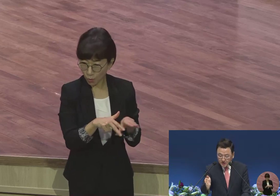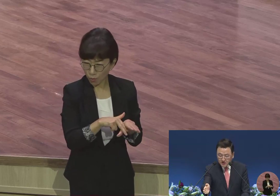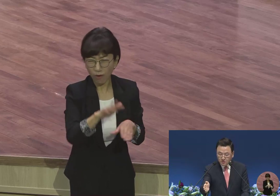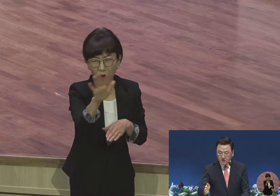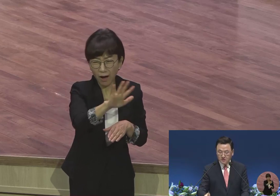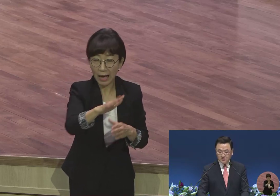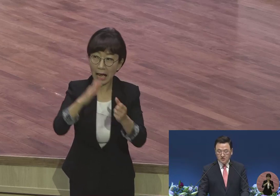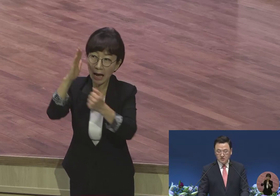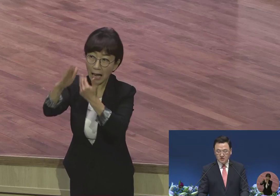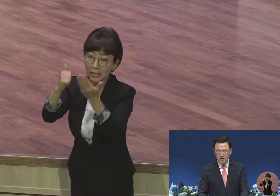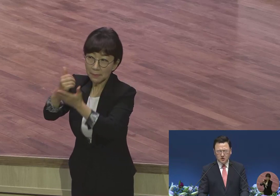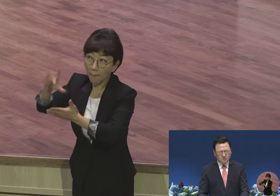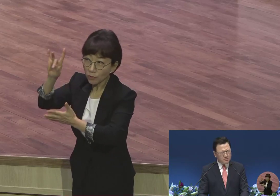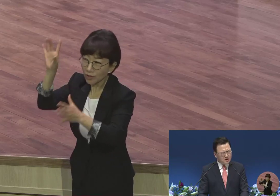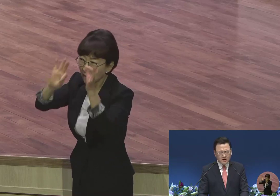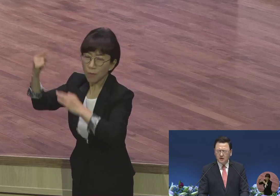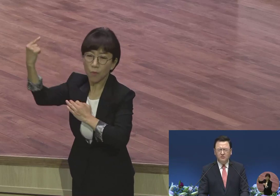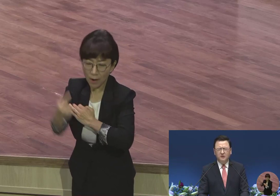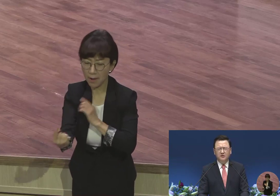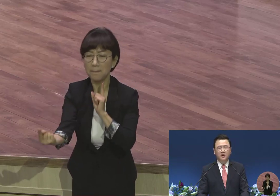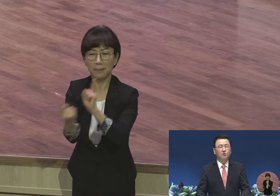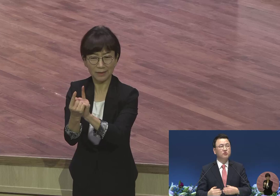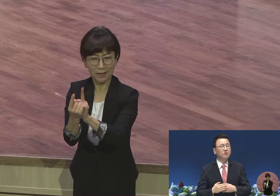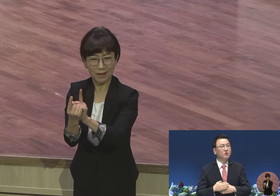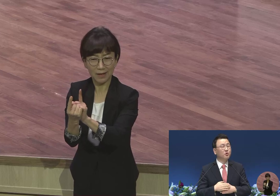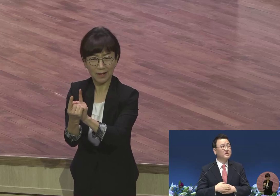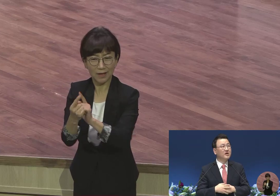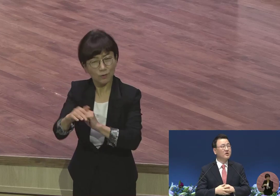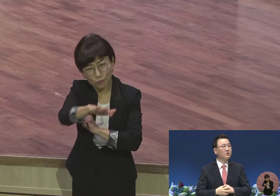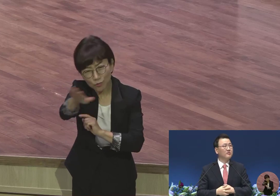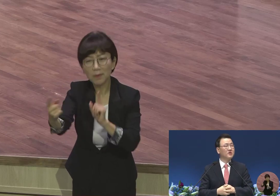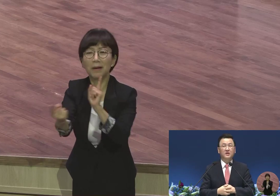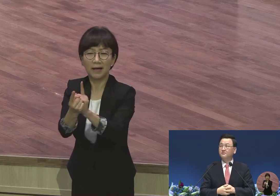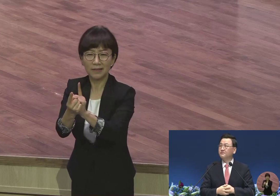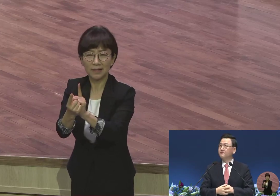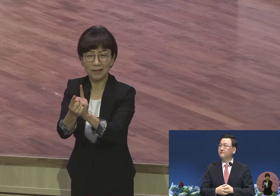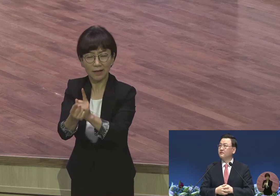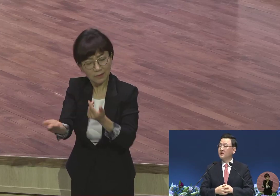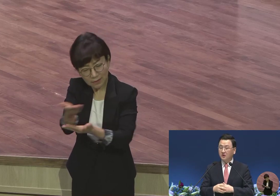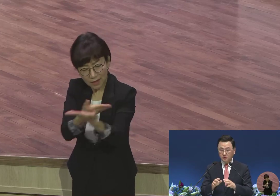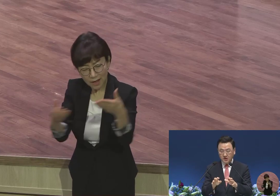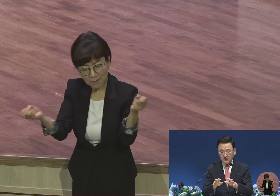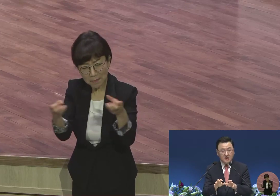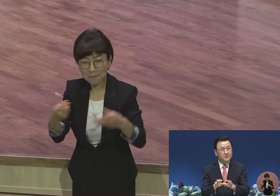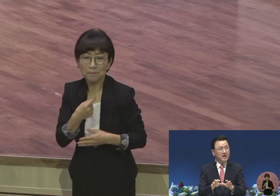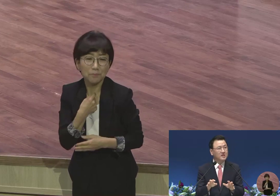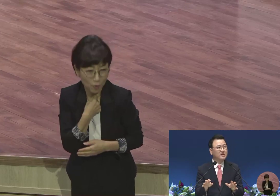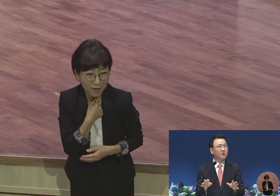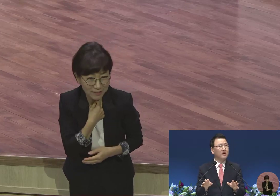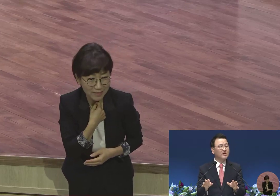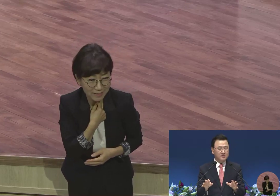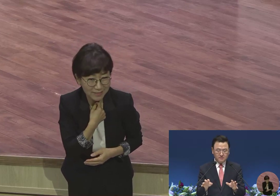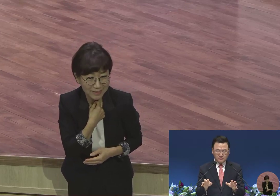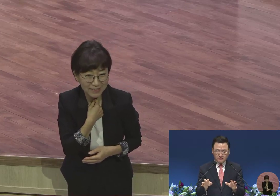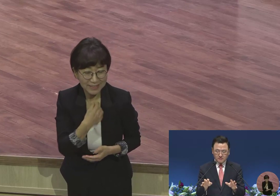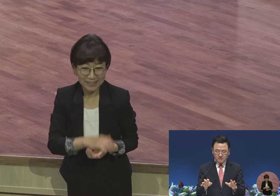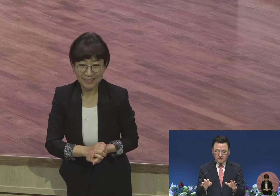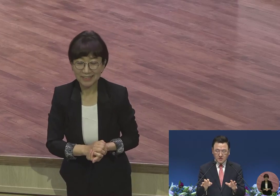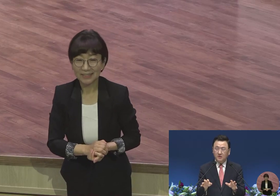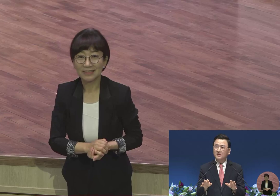하나님 직접 찾아오신 거예요. 정말 하나님은 우리와 교제하기를 원합니다. 이걸 우리는 24시라고